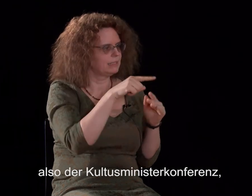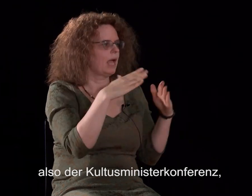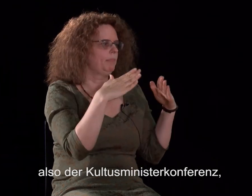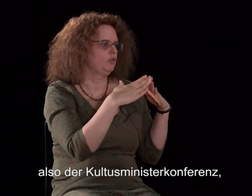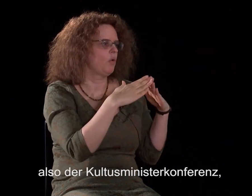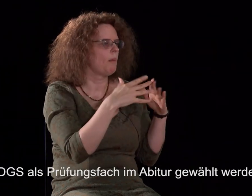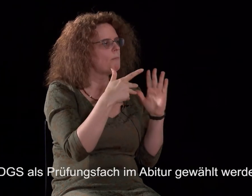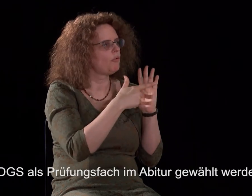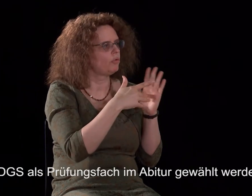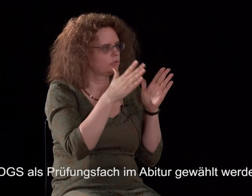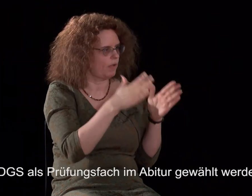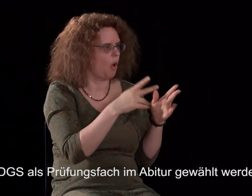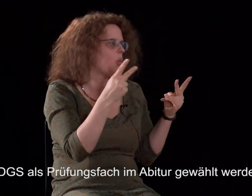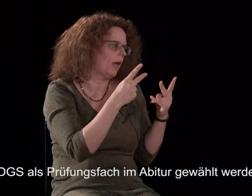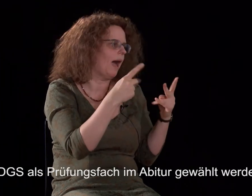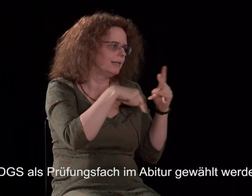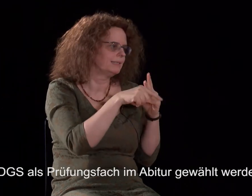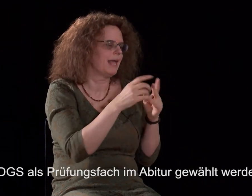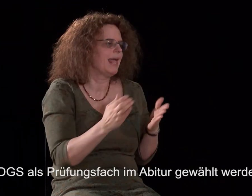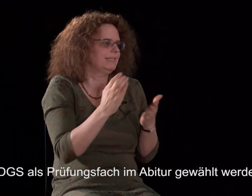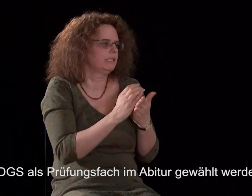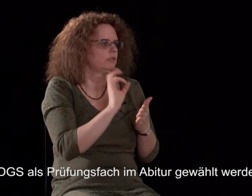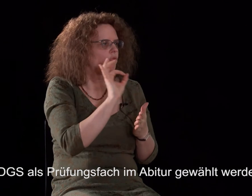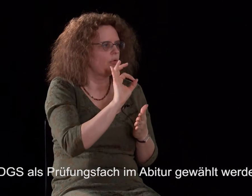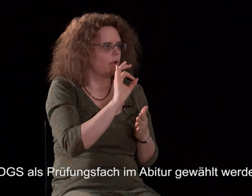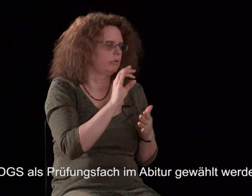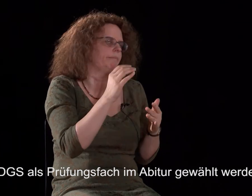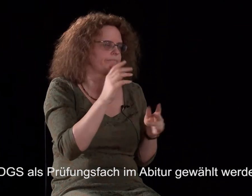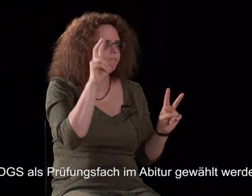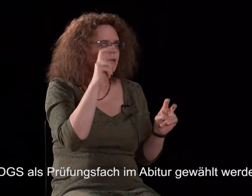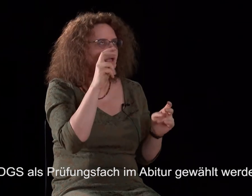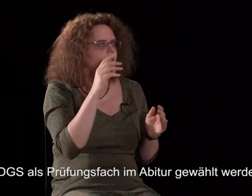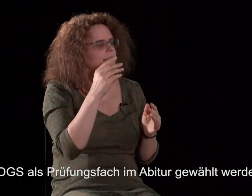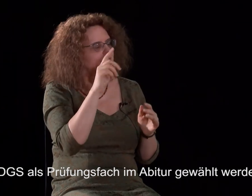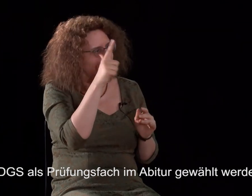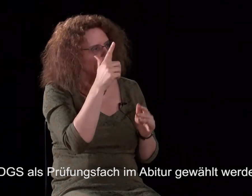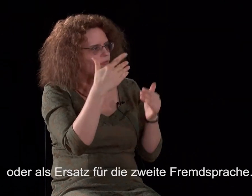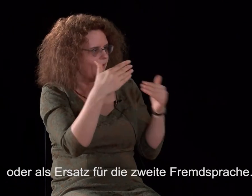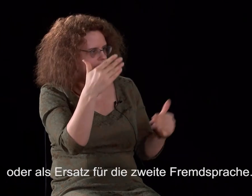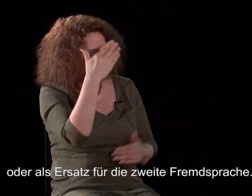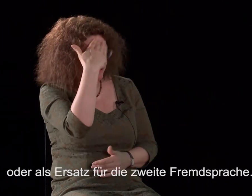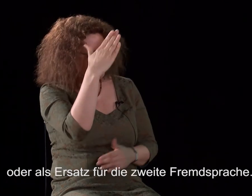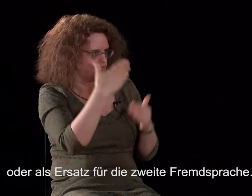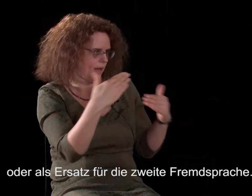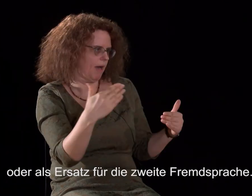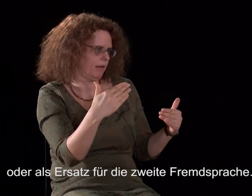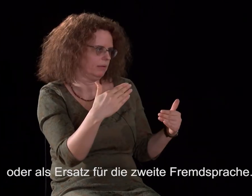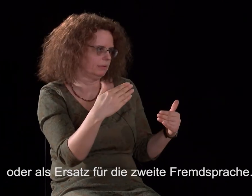dass DGS im Abitur als Prüfungsfach genommen werden kann oder als Ersatz für die zweite